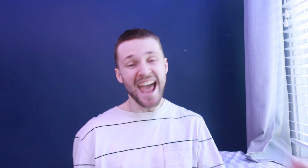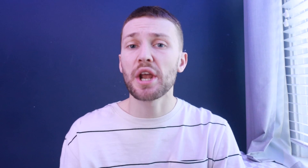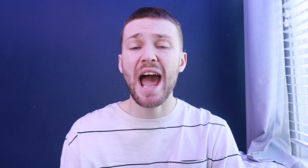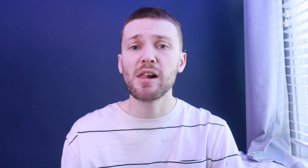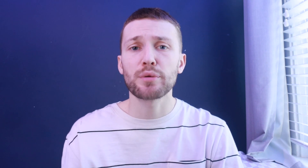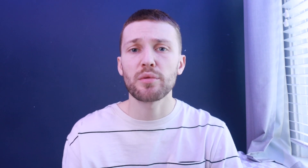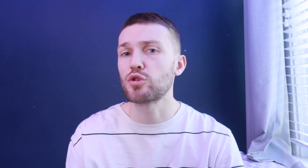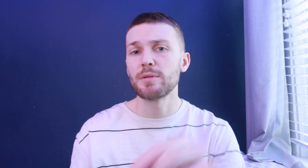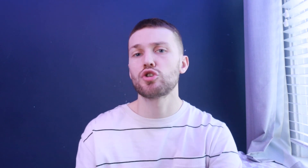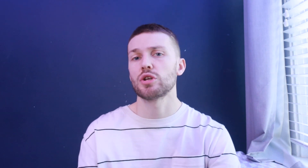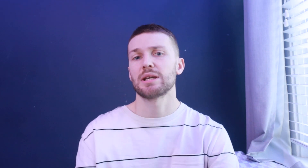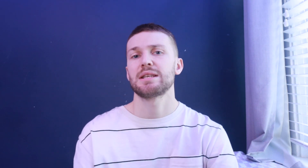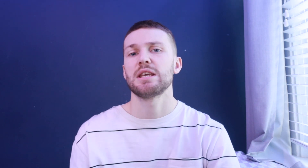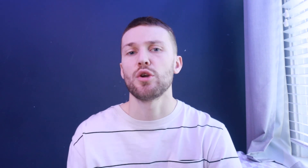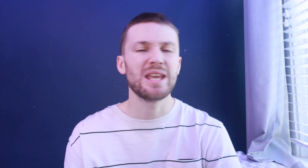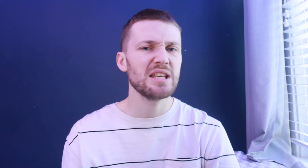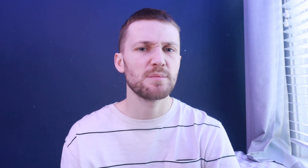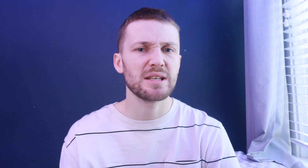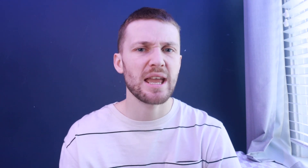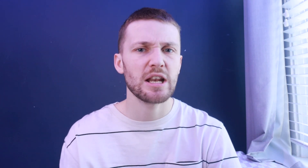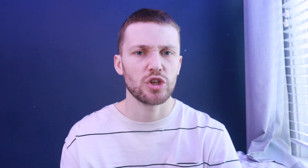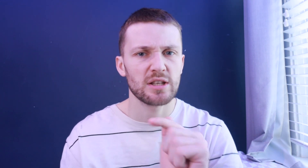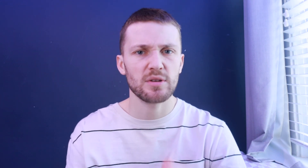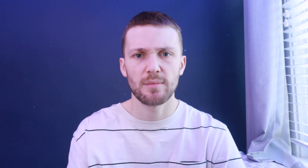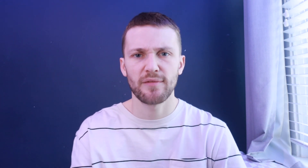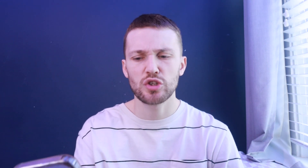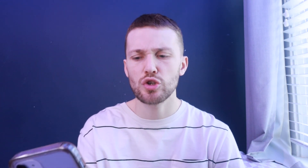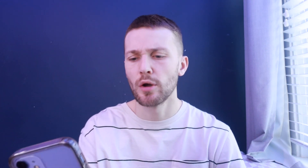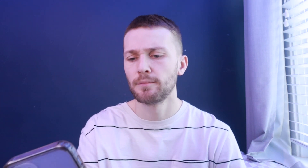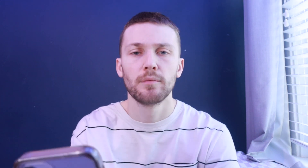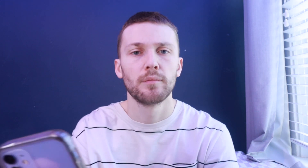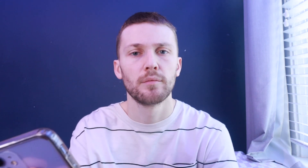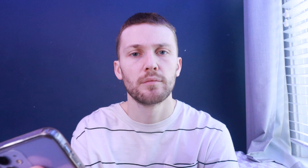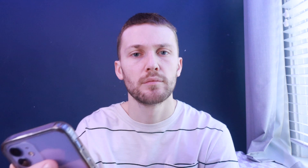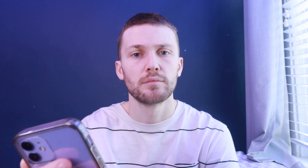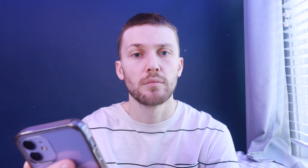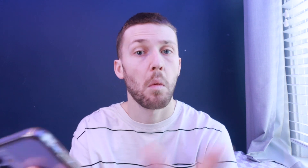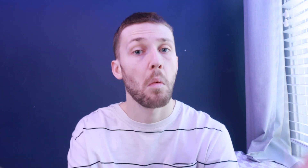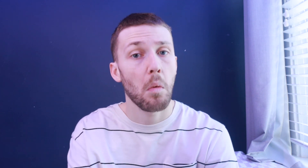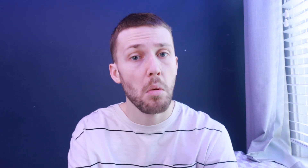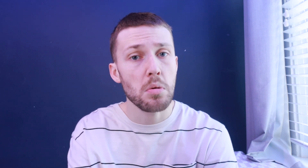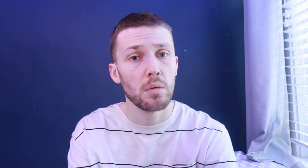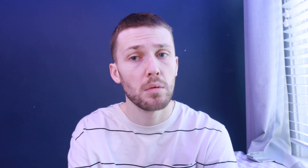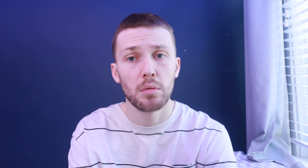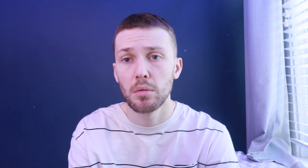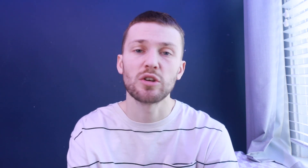Yr ail brawddeg dwi'n mynd i trio dysgu yw he speaks English. A dyma sut mae fy'n swnio. Hij spreekt Engels. Oh, digon